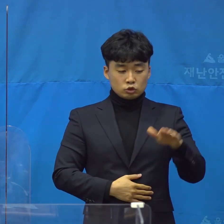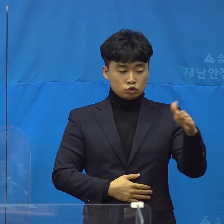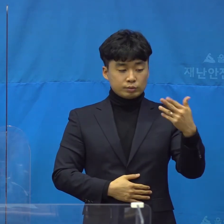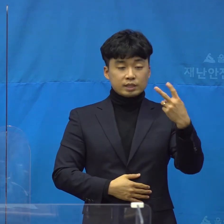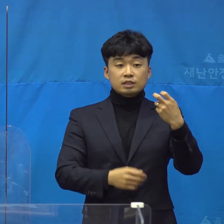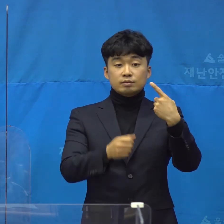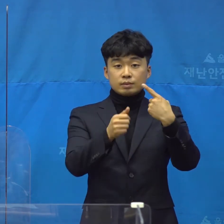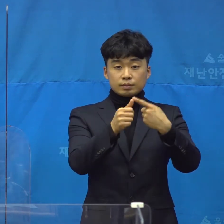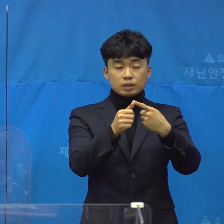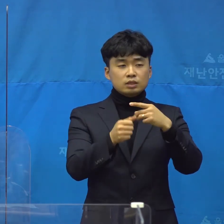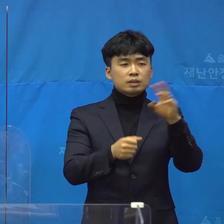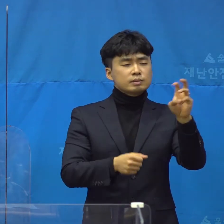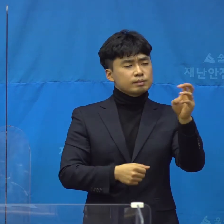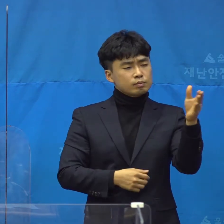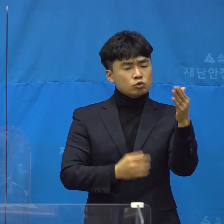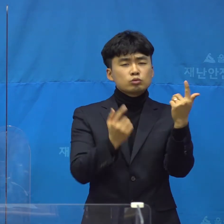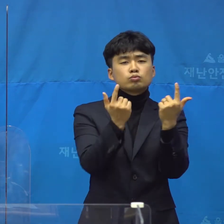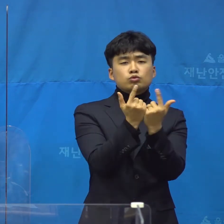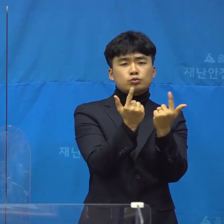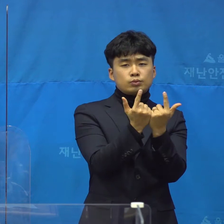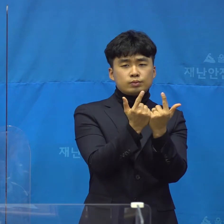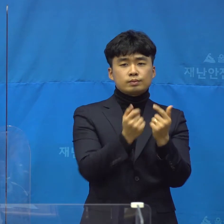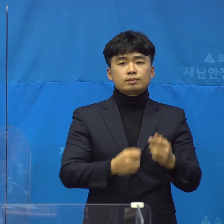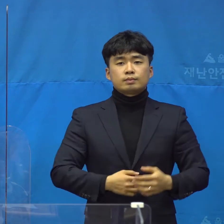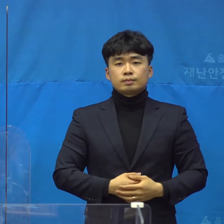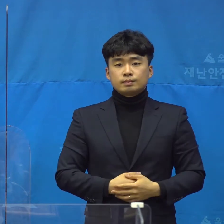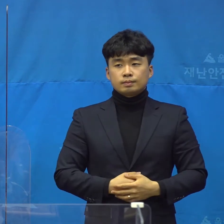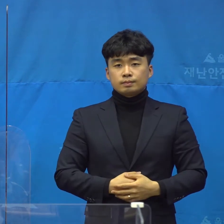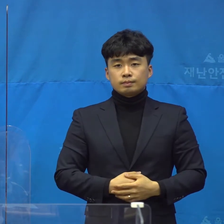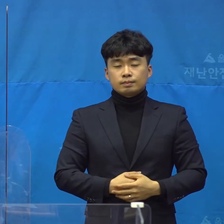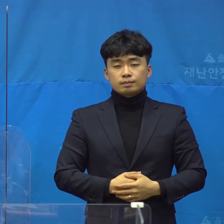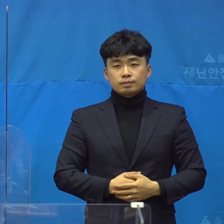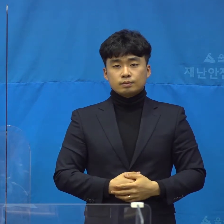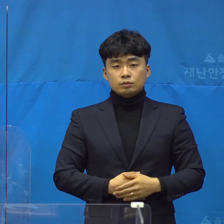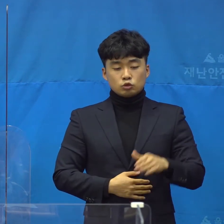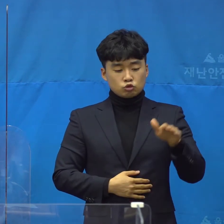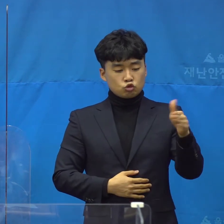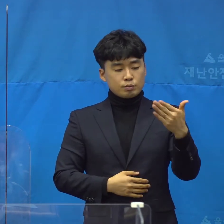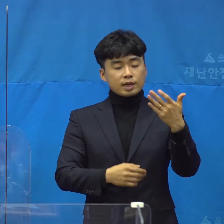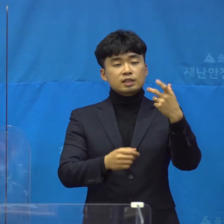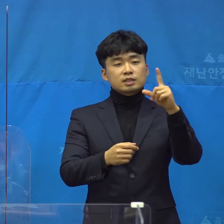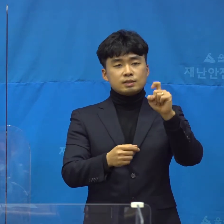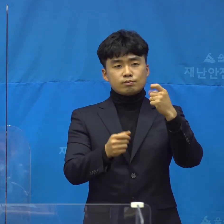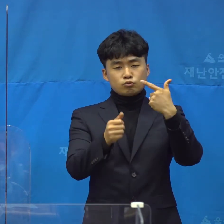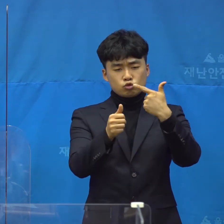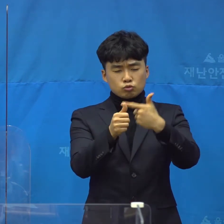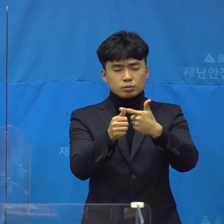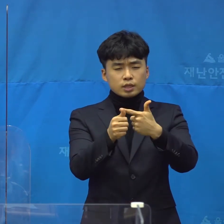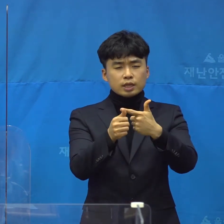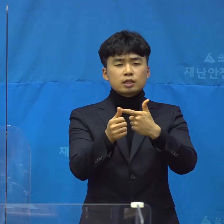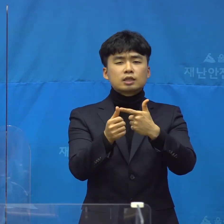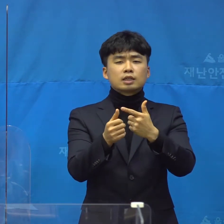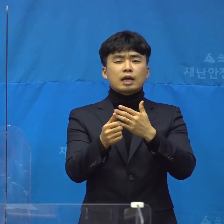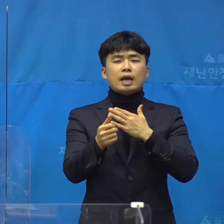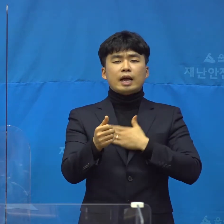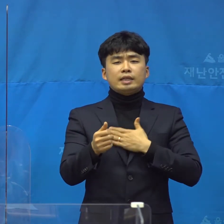921번은 30대로 북구 거주자입니다. 이분은 916번 확진자의 지인입니다.